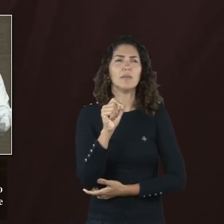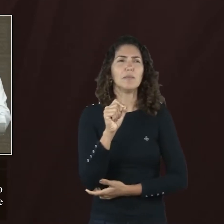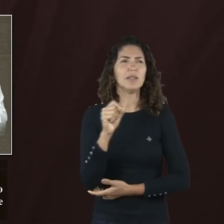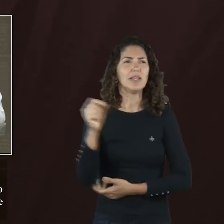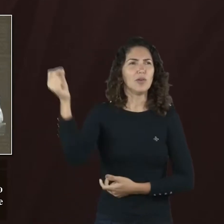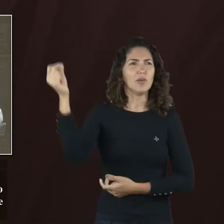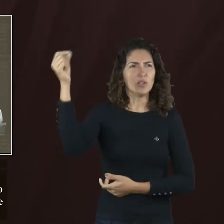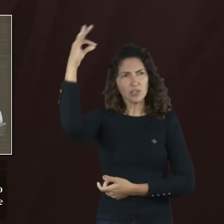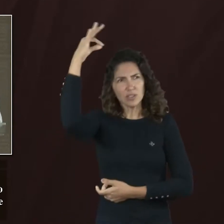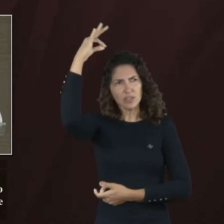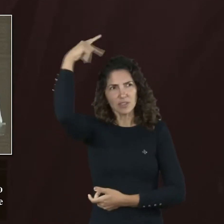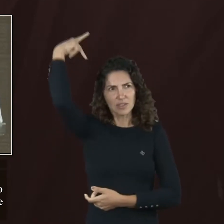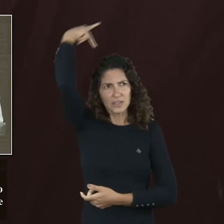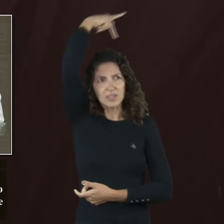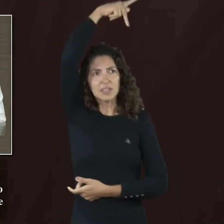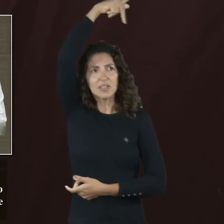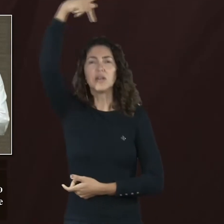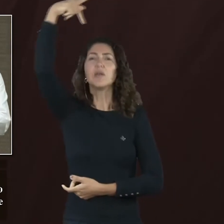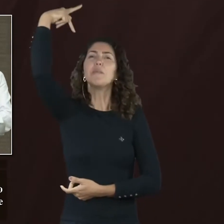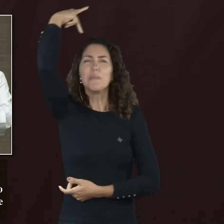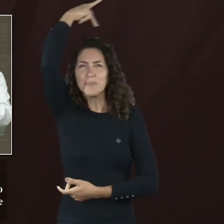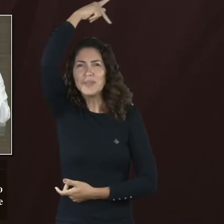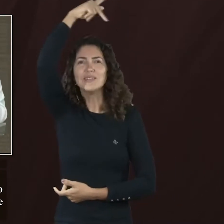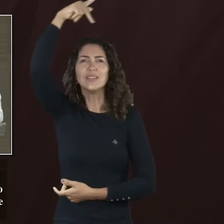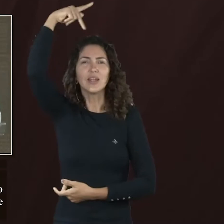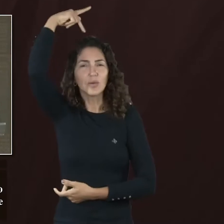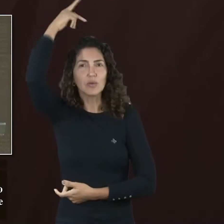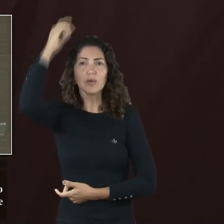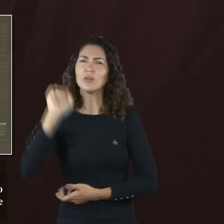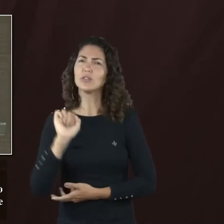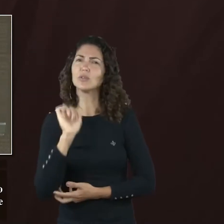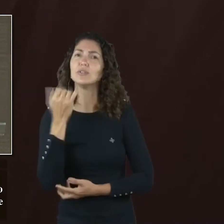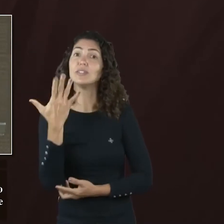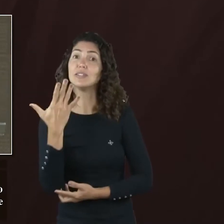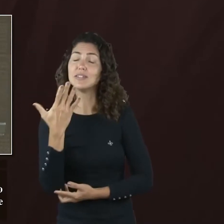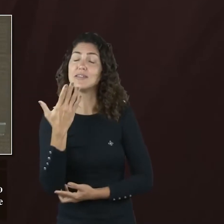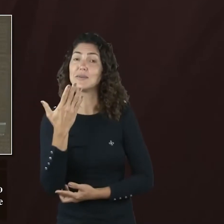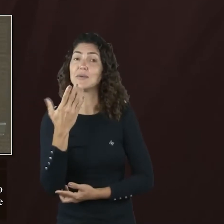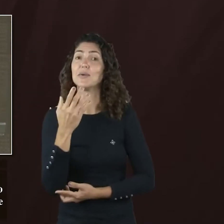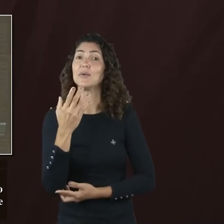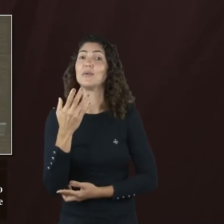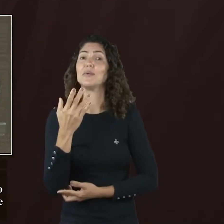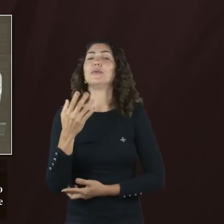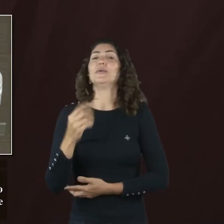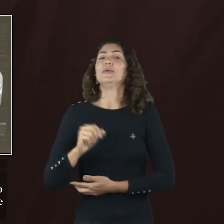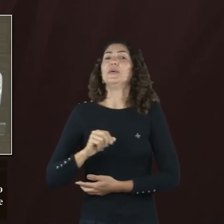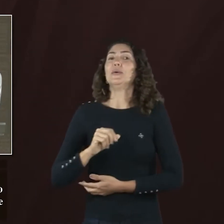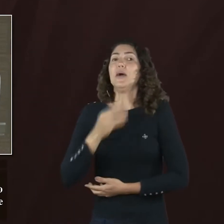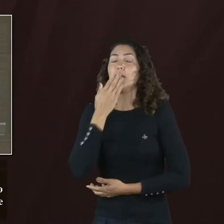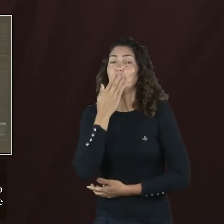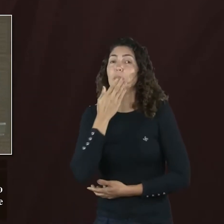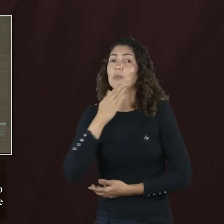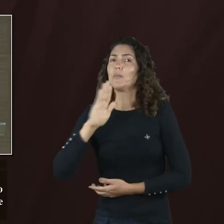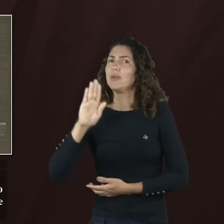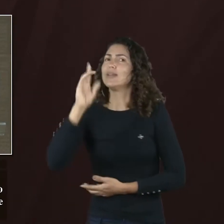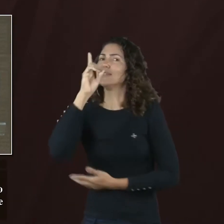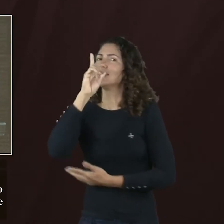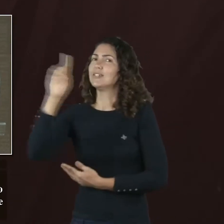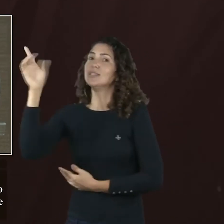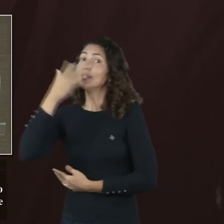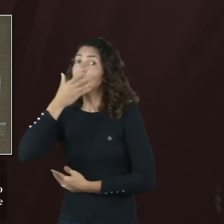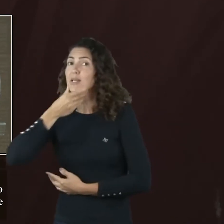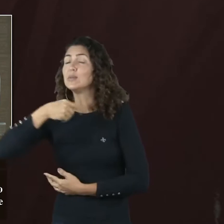que Jesus falara. A promessa do Pai se cumpriu. Ao cumprir-se o dia de Pentecostes, versículo